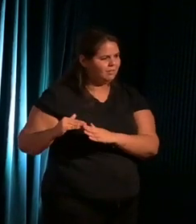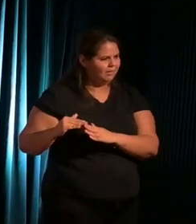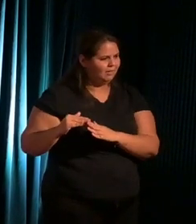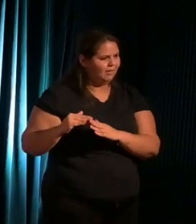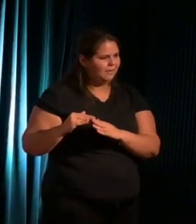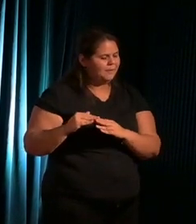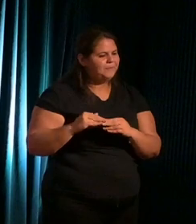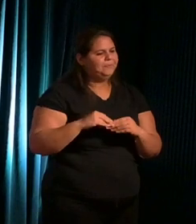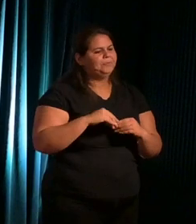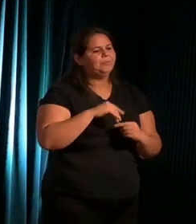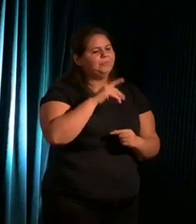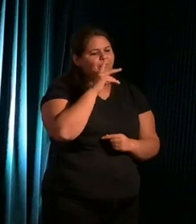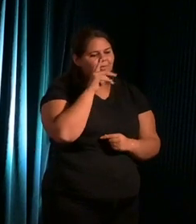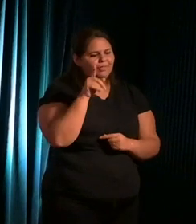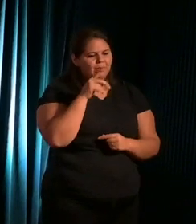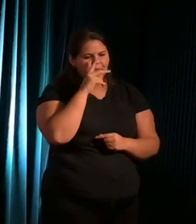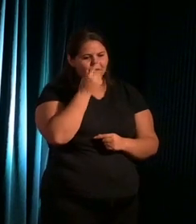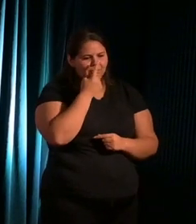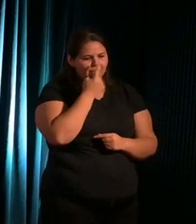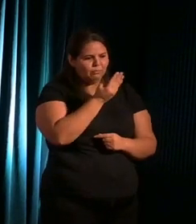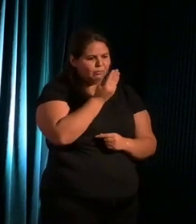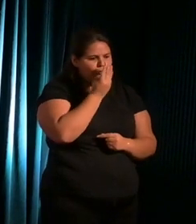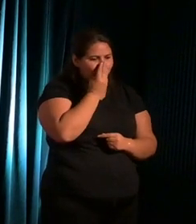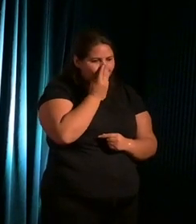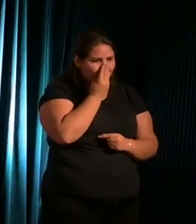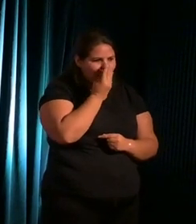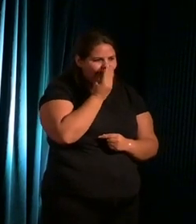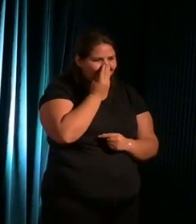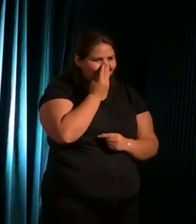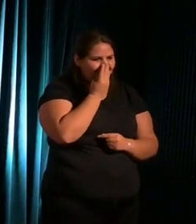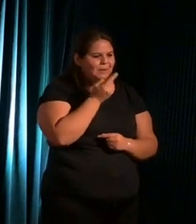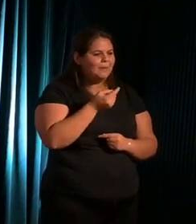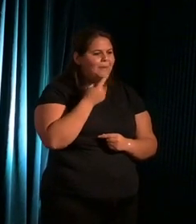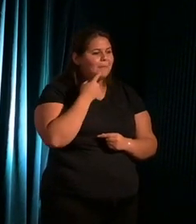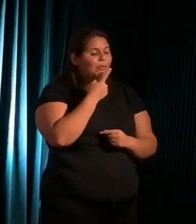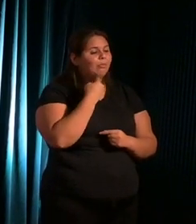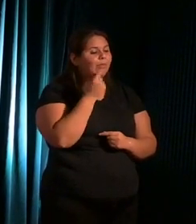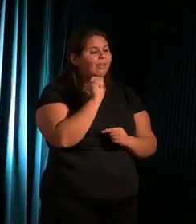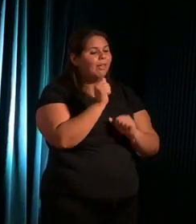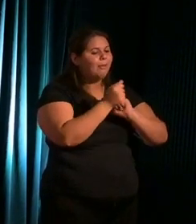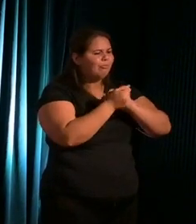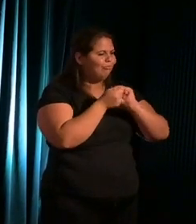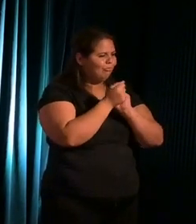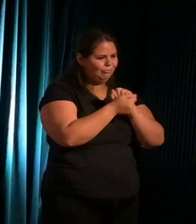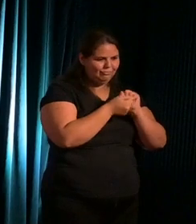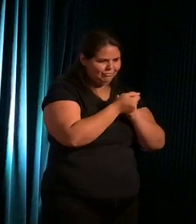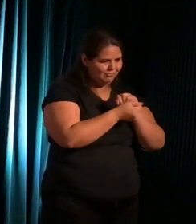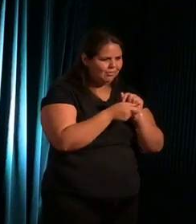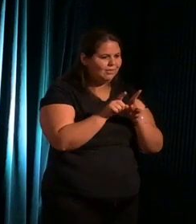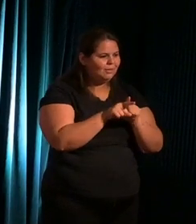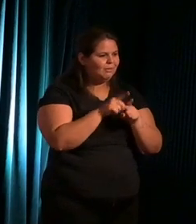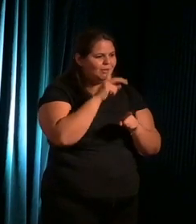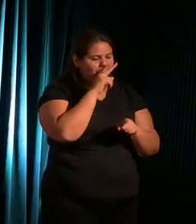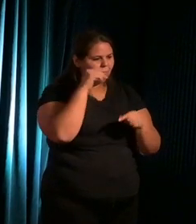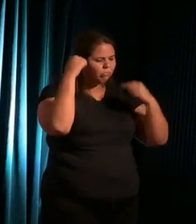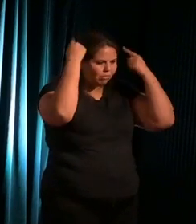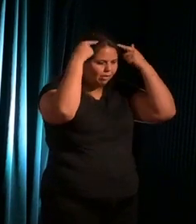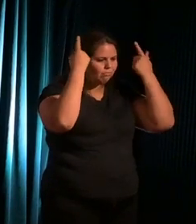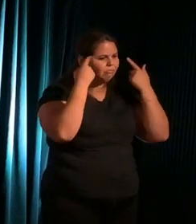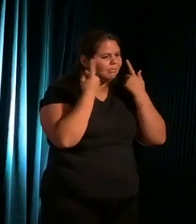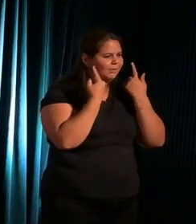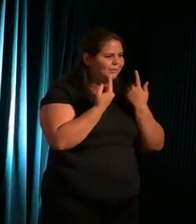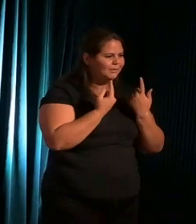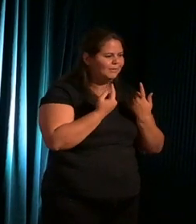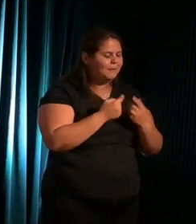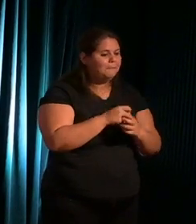né? Nariz chato, boca para beijar e um pichain. E é isso que vocês vão ver na